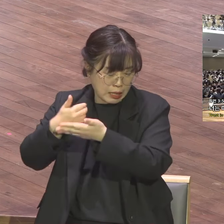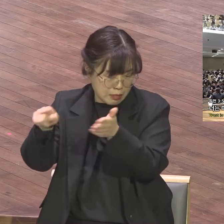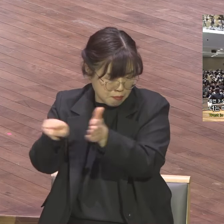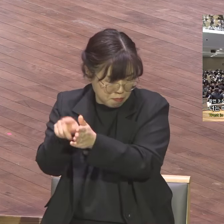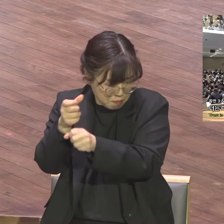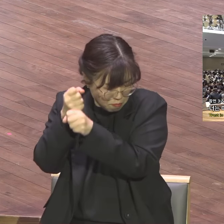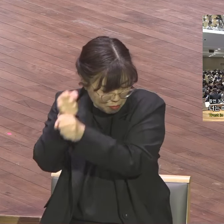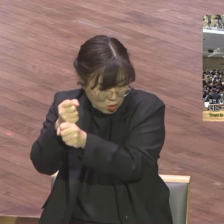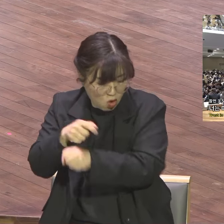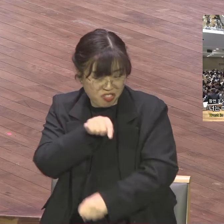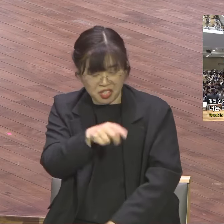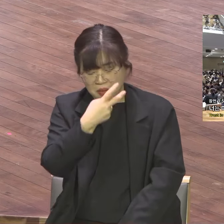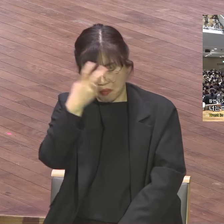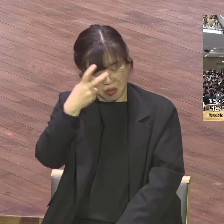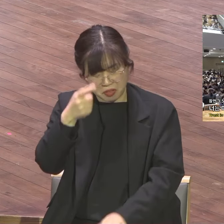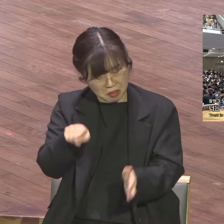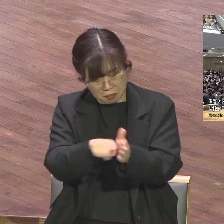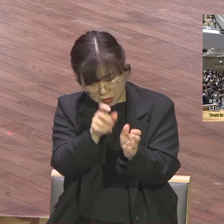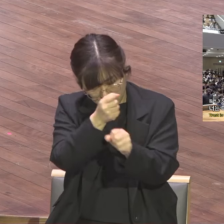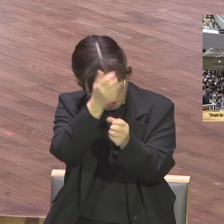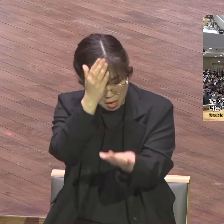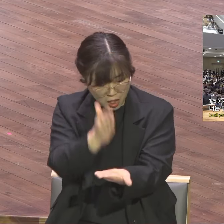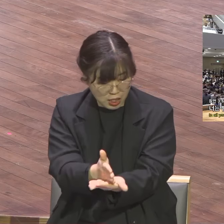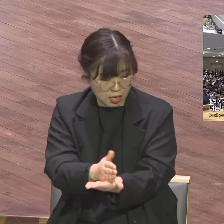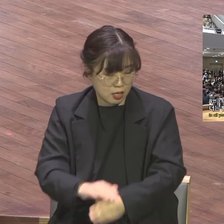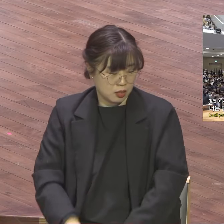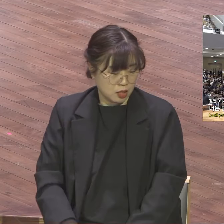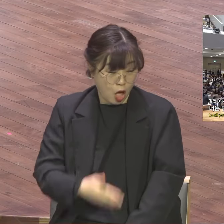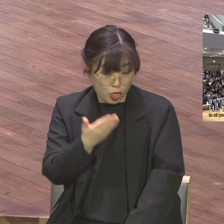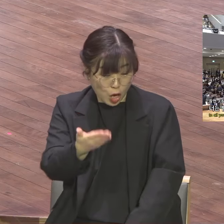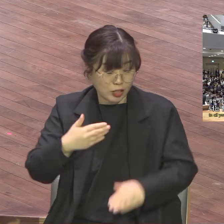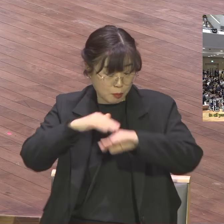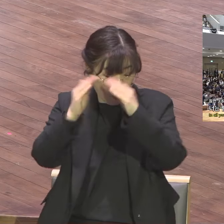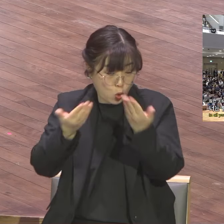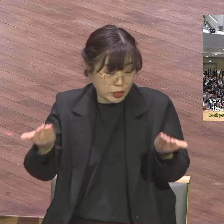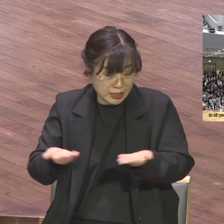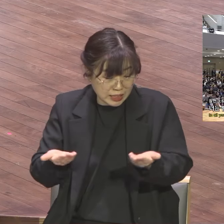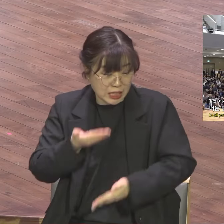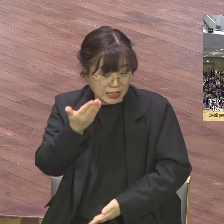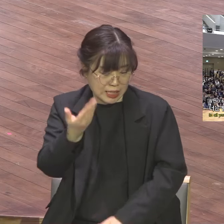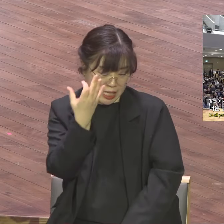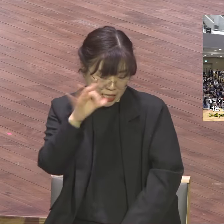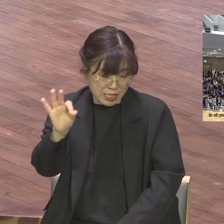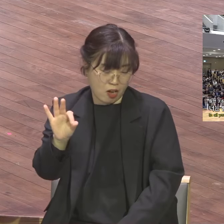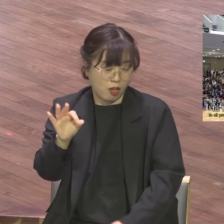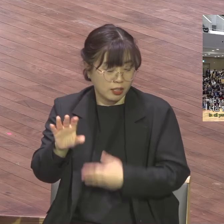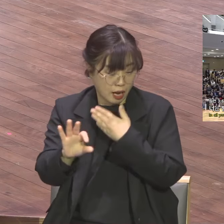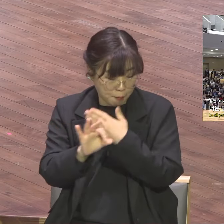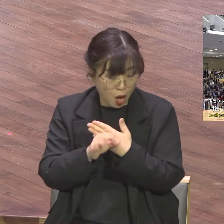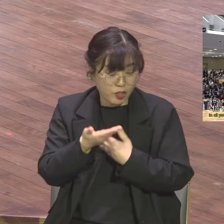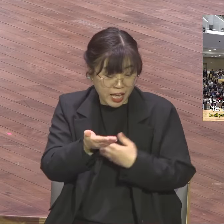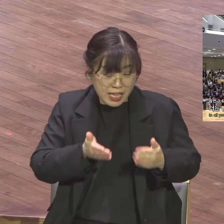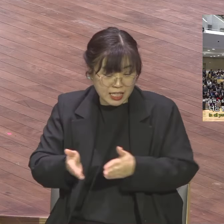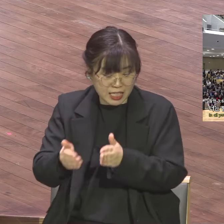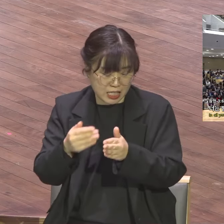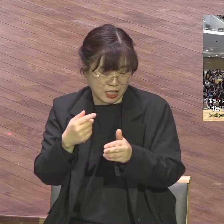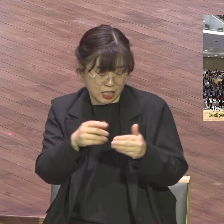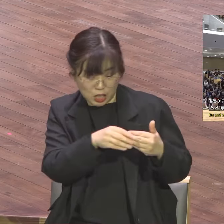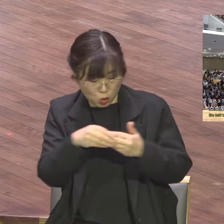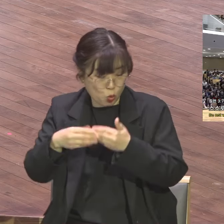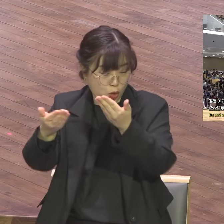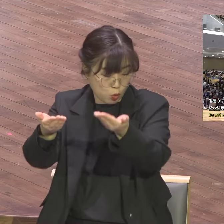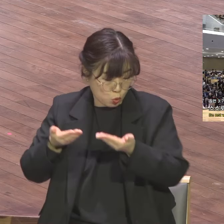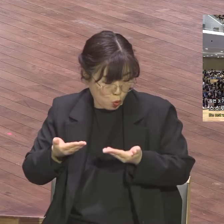여호와를 신뢰하고 너 명철을 의지하지 말라. 너는 범사의 그를 인정하라. 그리하면 내 길을